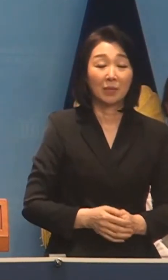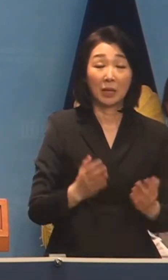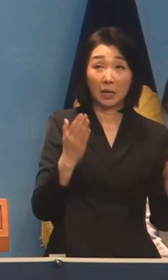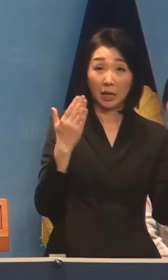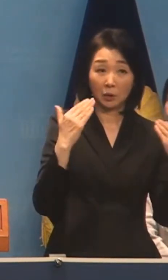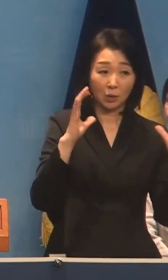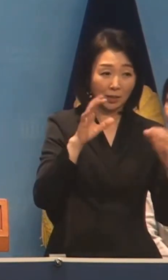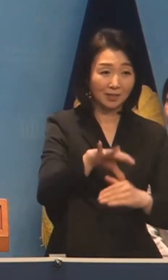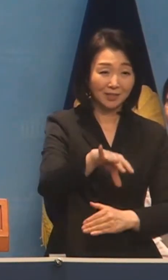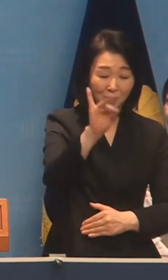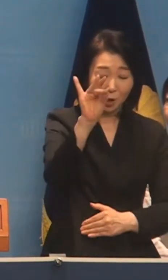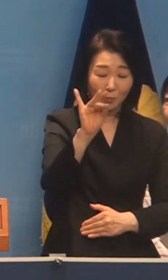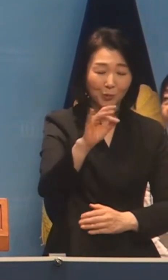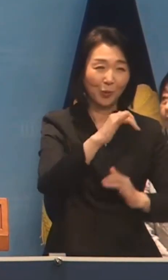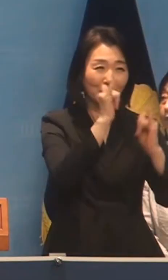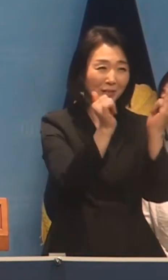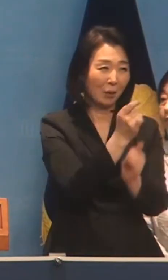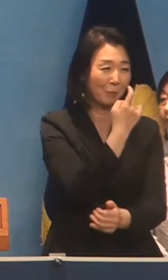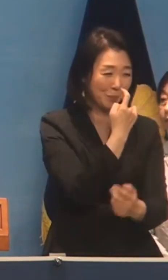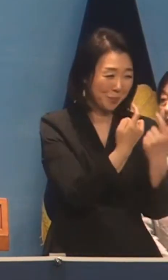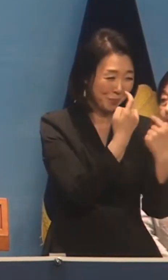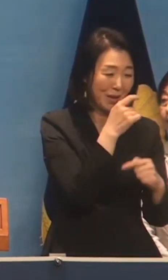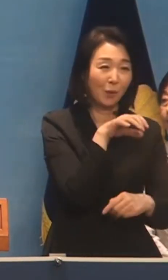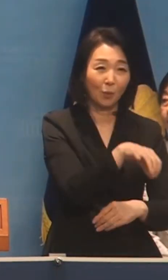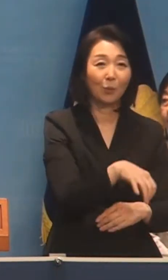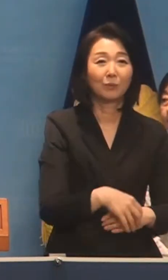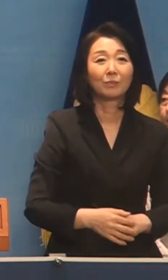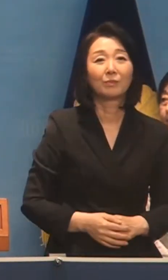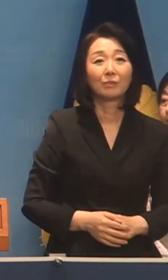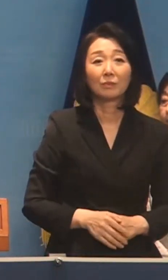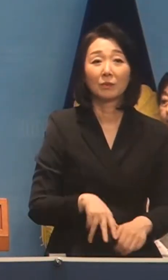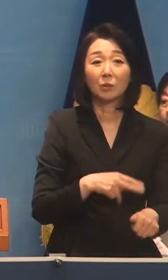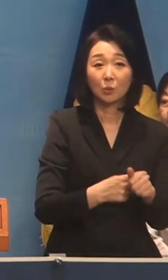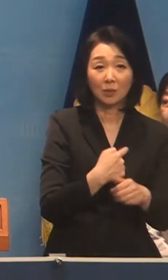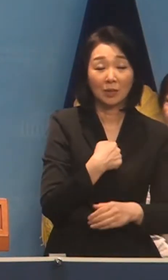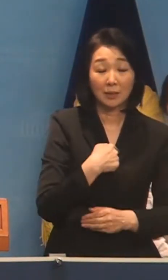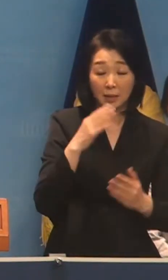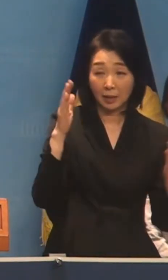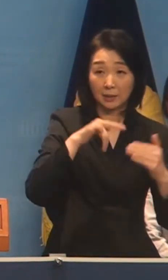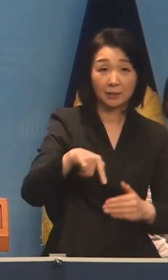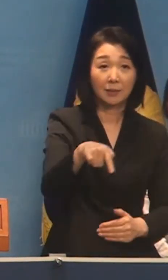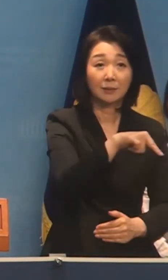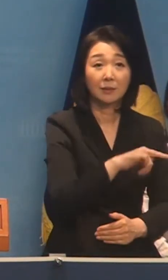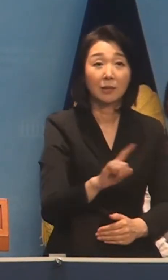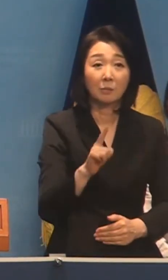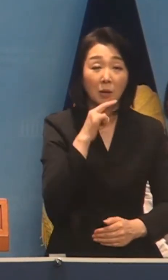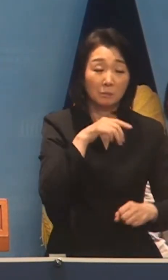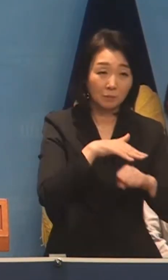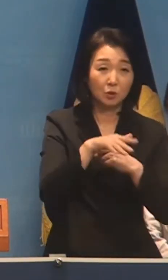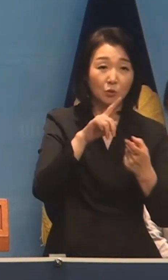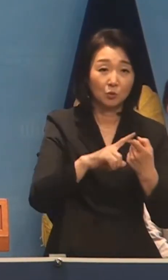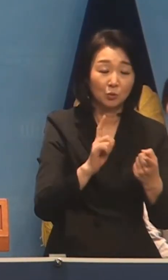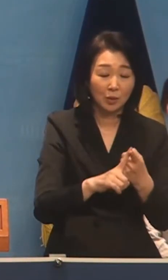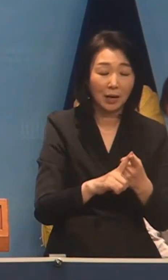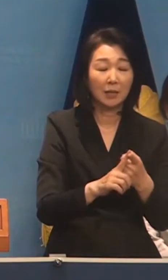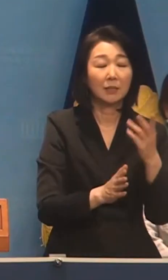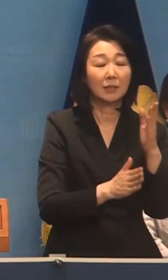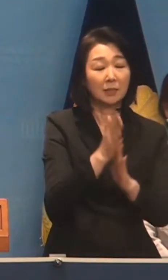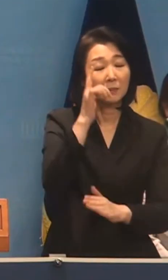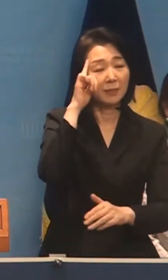학교는 아이들이 처음으로 사회를 배우는 곳입니다. 교사인 저는 학생들에게 민주주의와